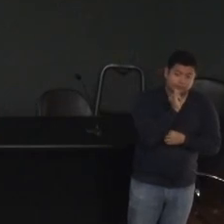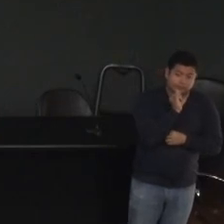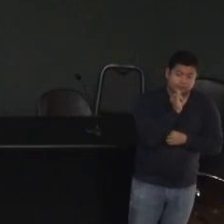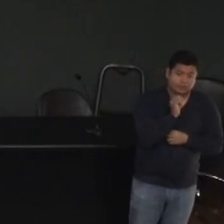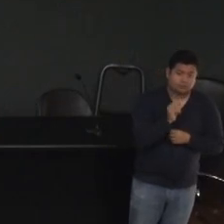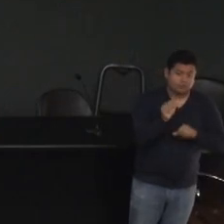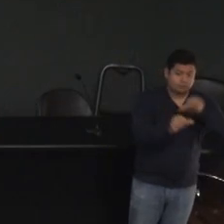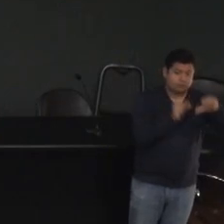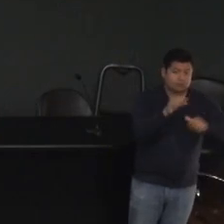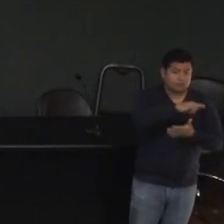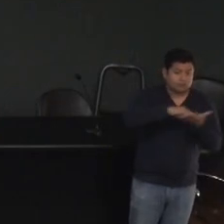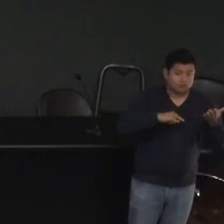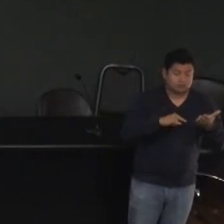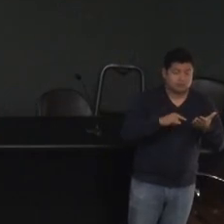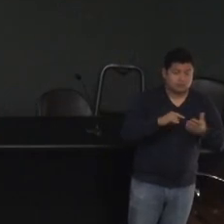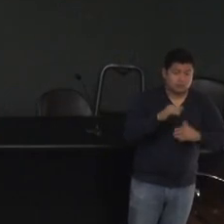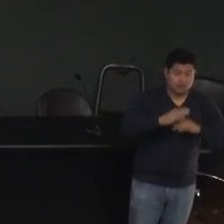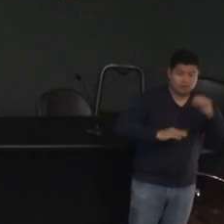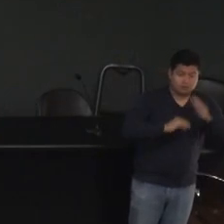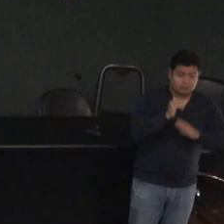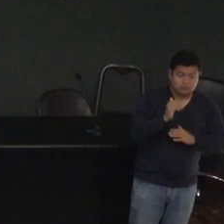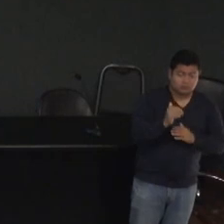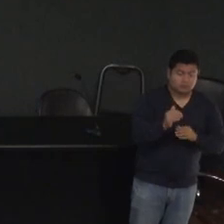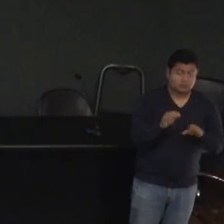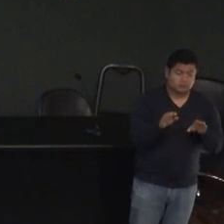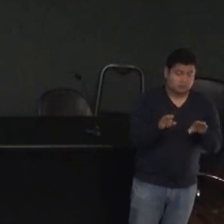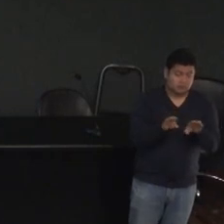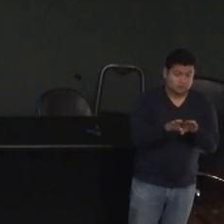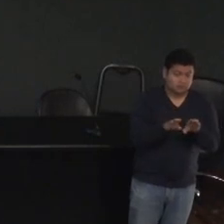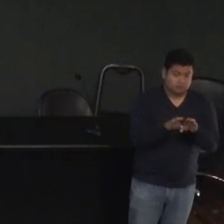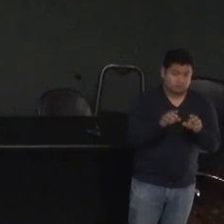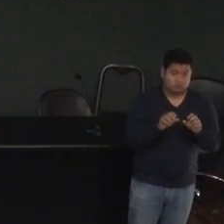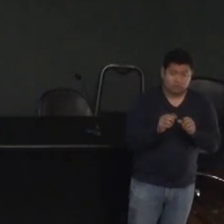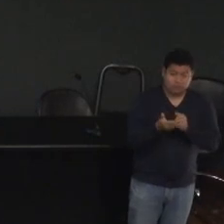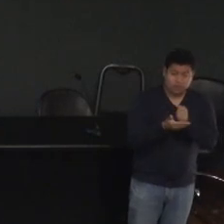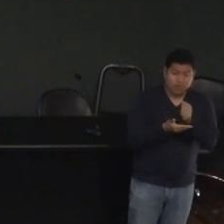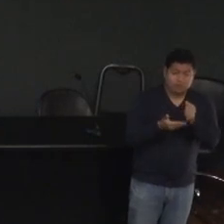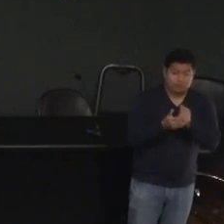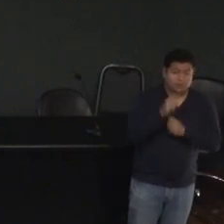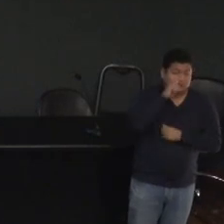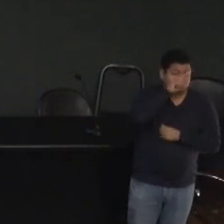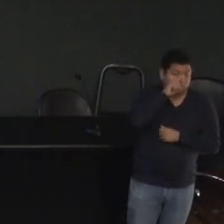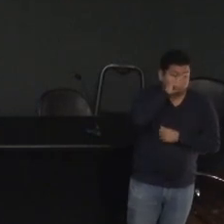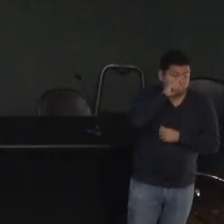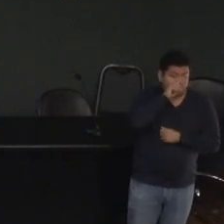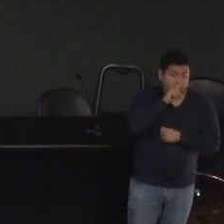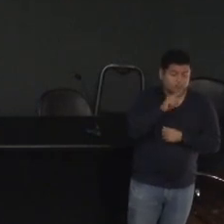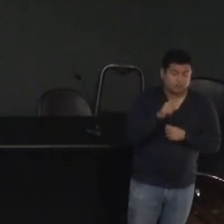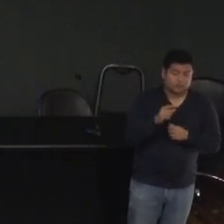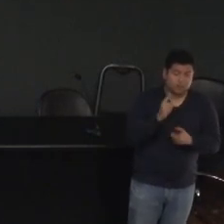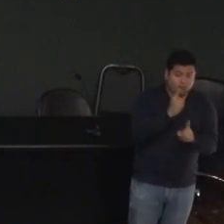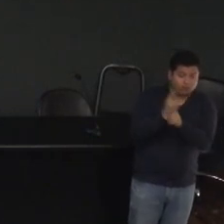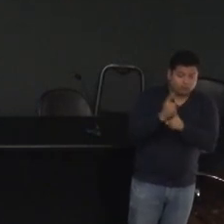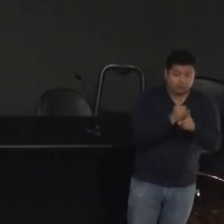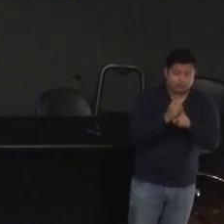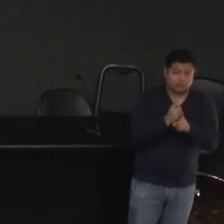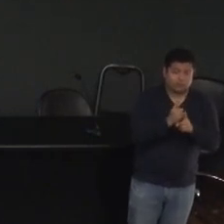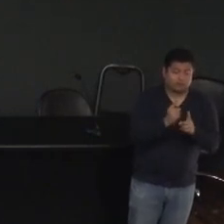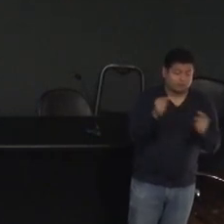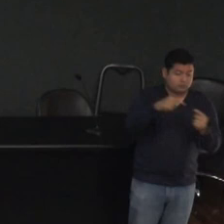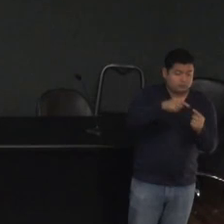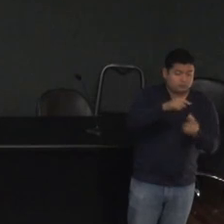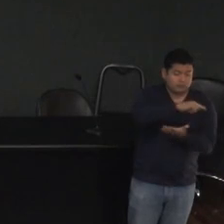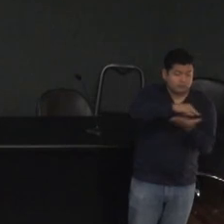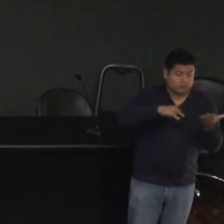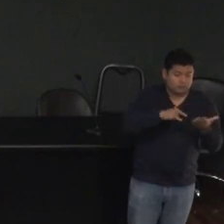contrato os planos de ação decorrentes dos riscos que forem verificados relativos aos contratos então